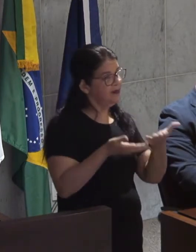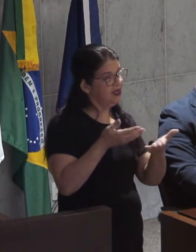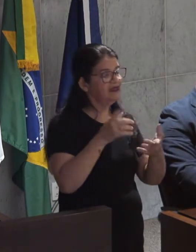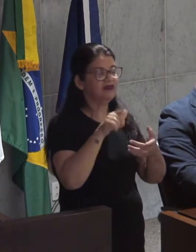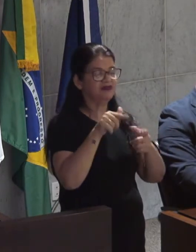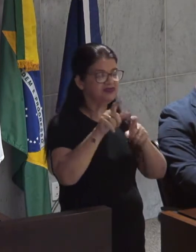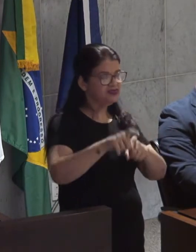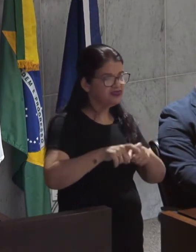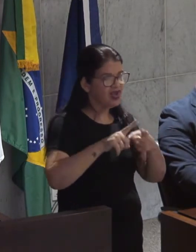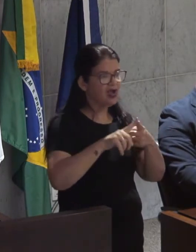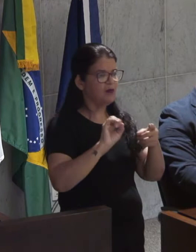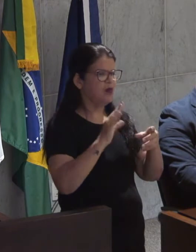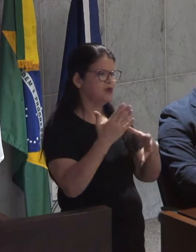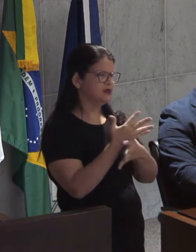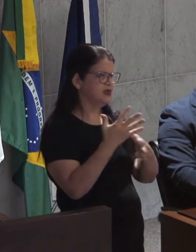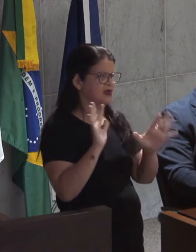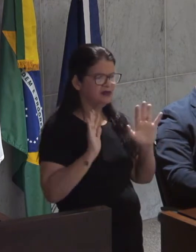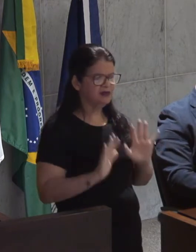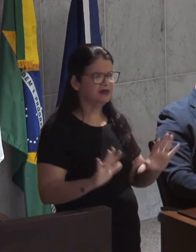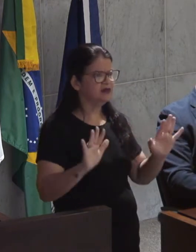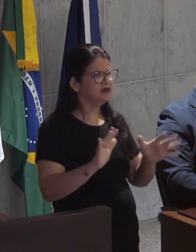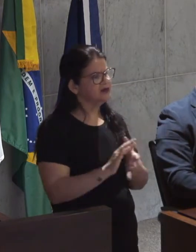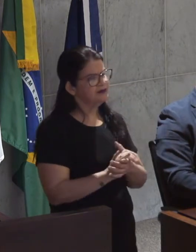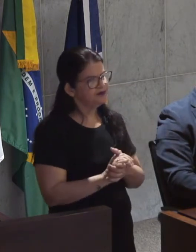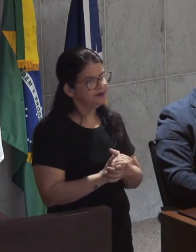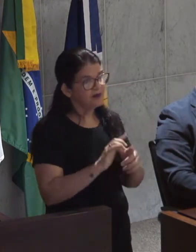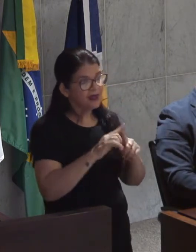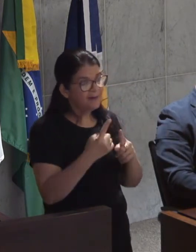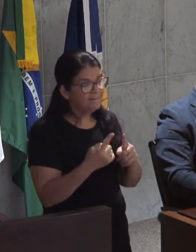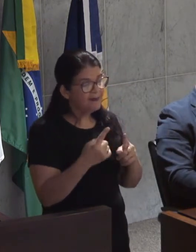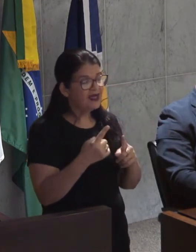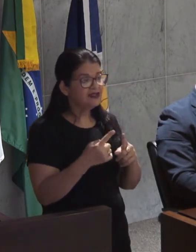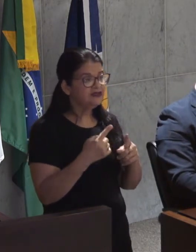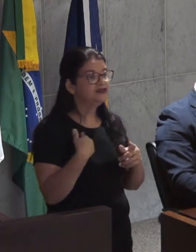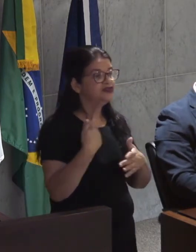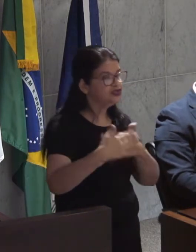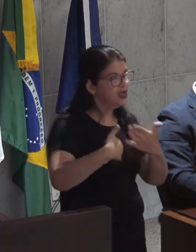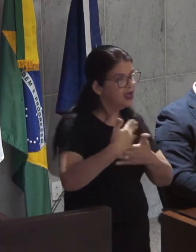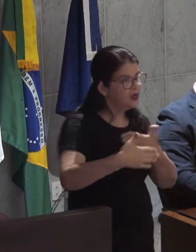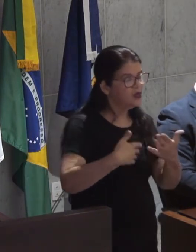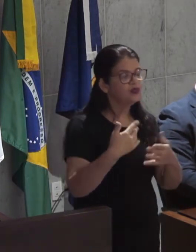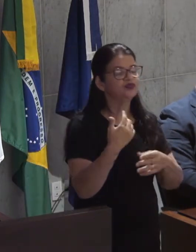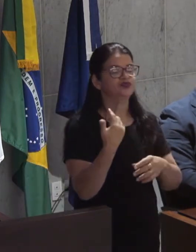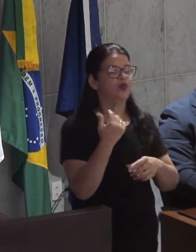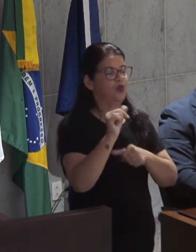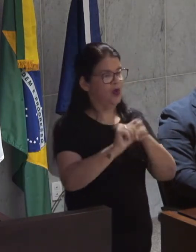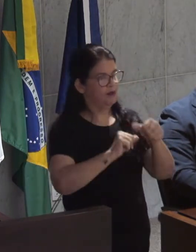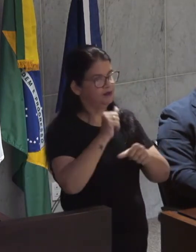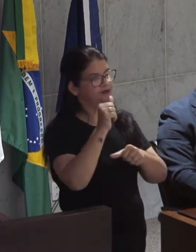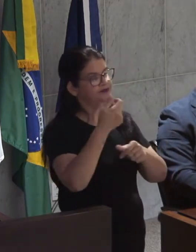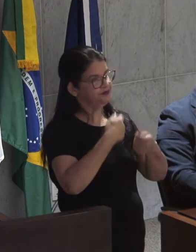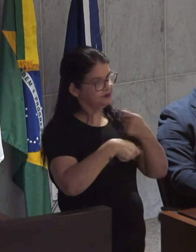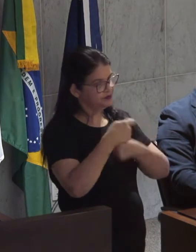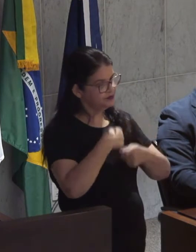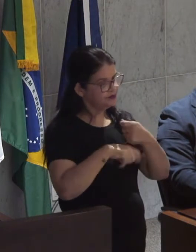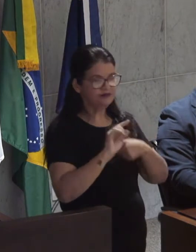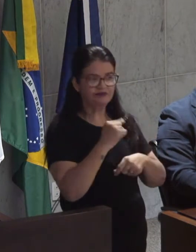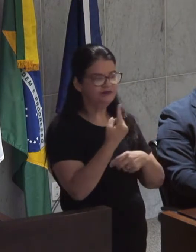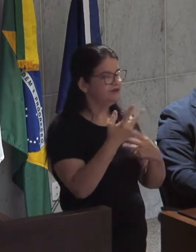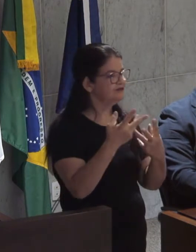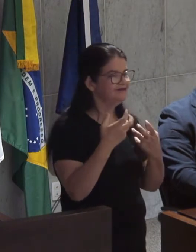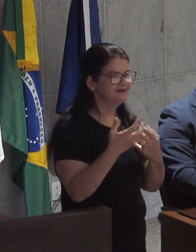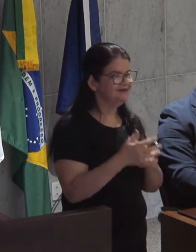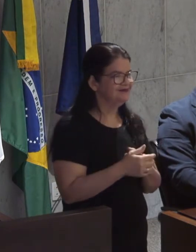campo ou da cidade. Mas está em curso uma reforma administrativa que muitos da gente não